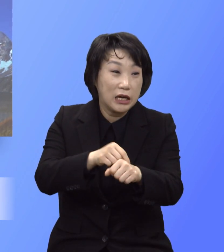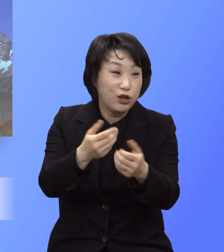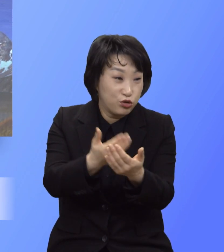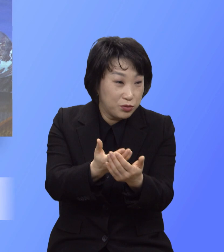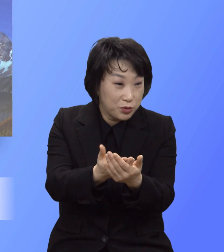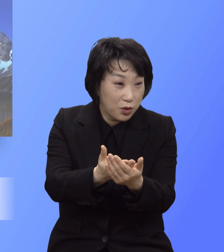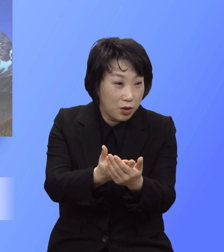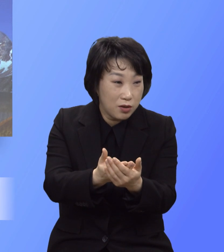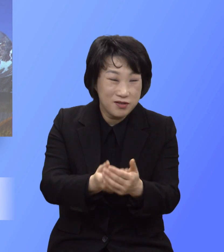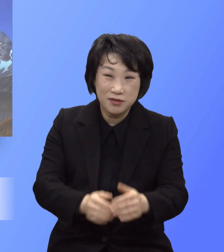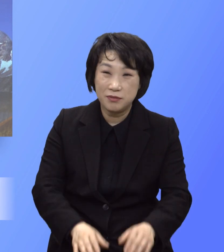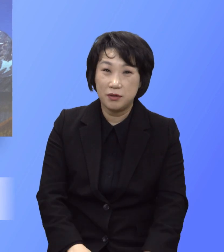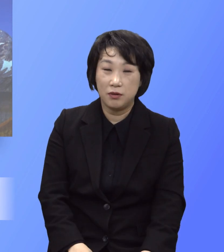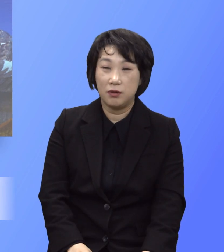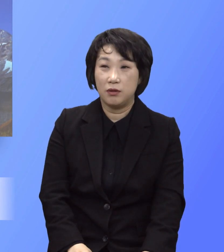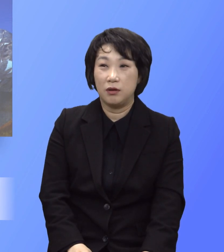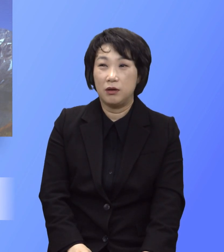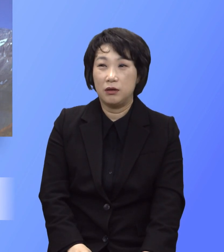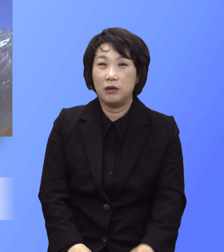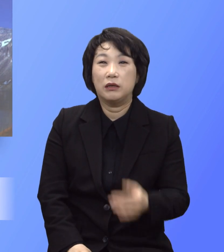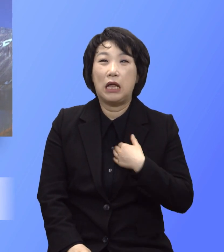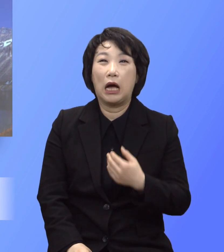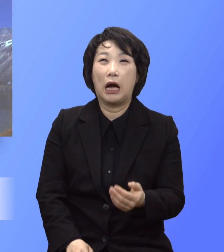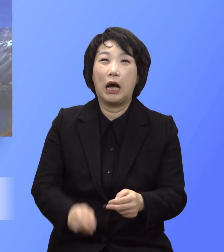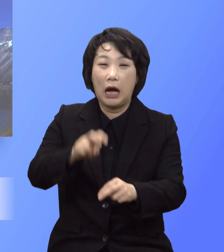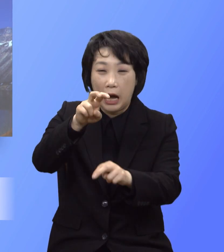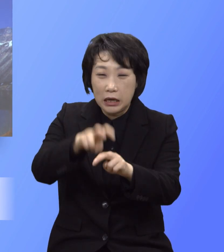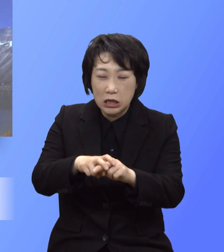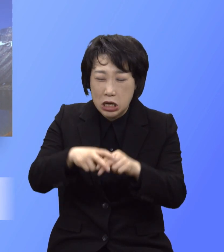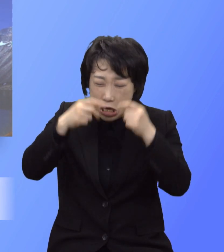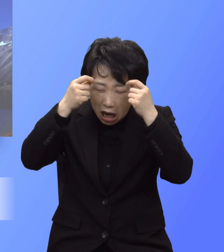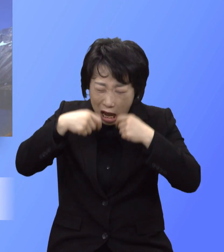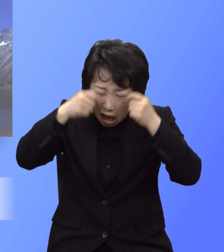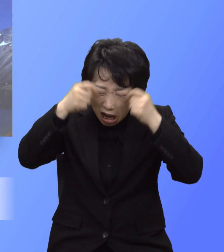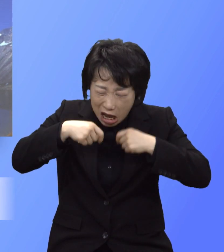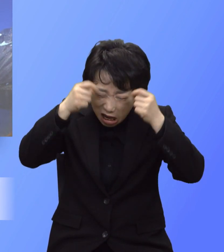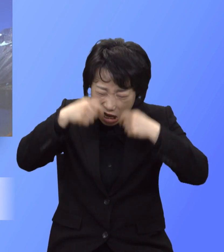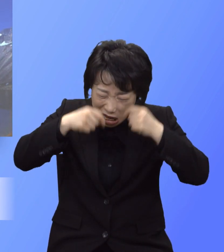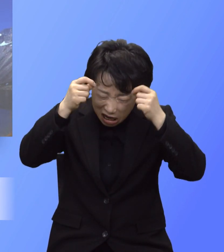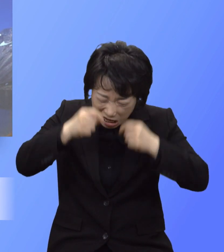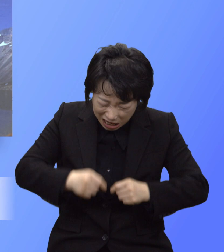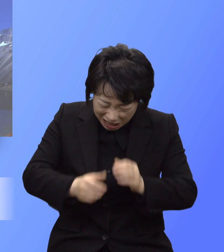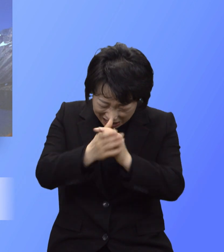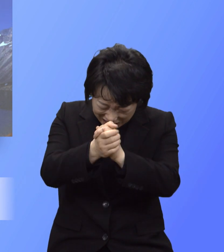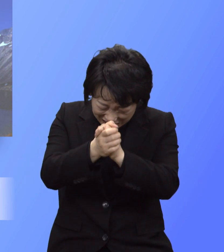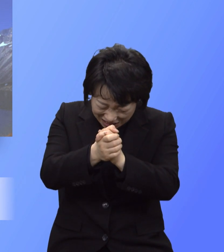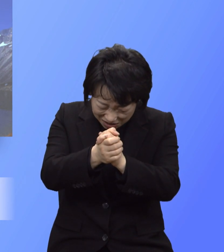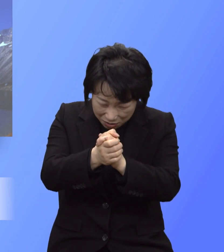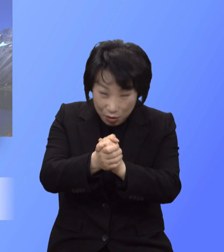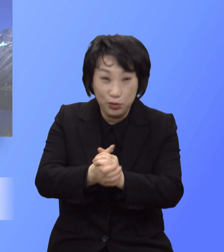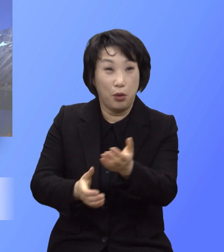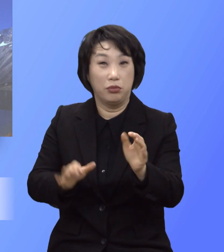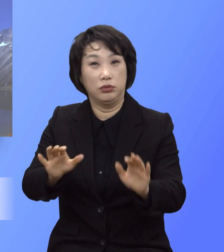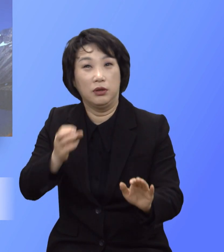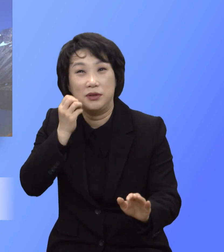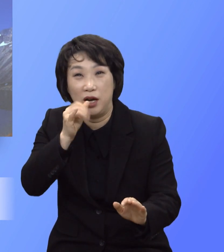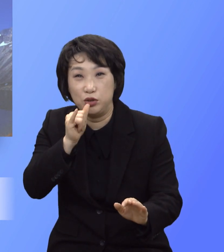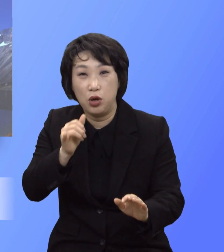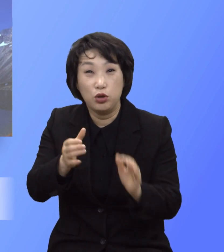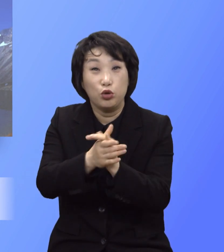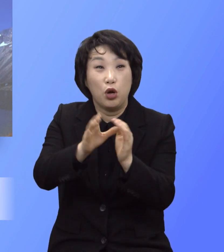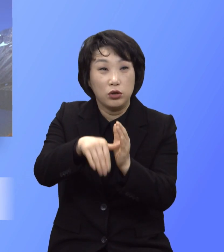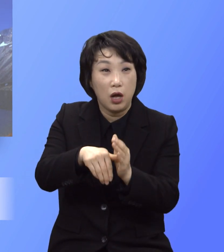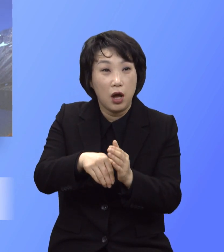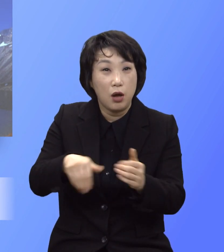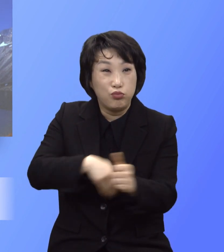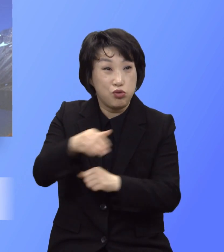주십시오. 안지도 눈물을 팍 풀고 기도합니다. 기도할 때 보면